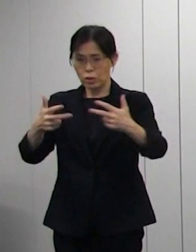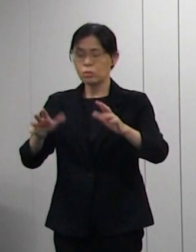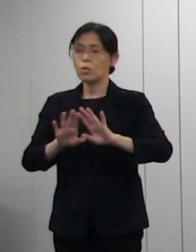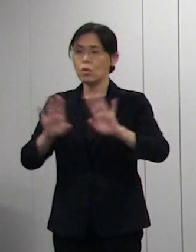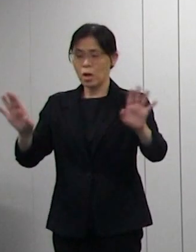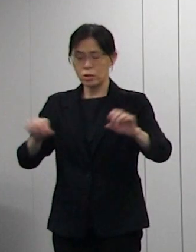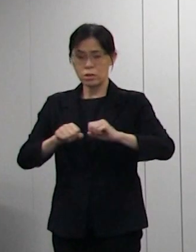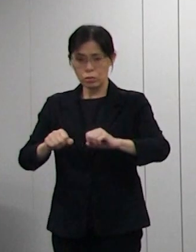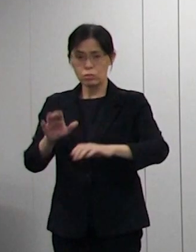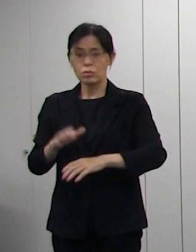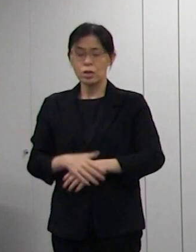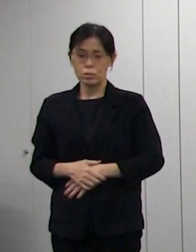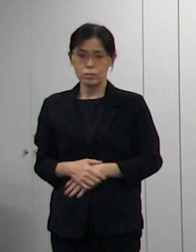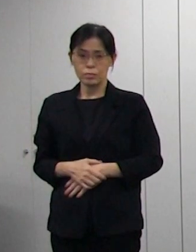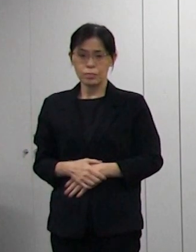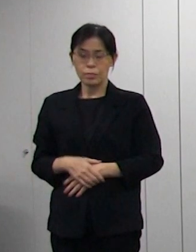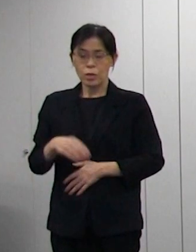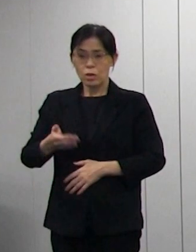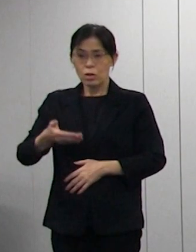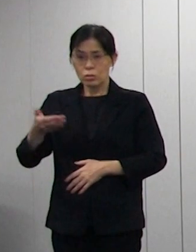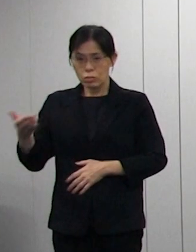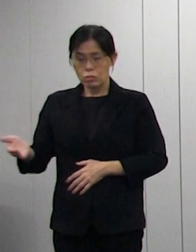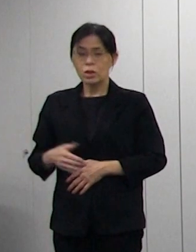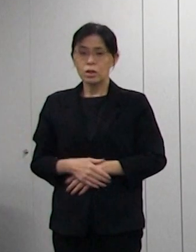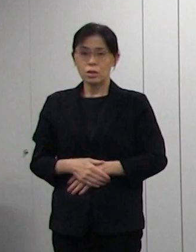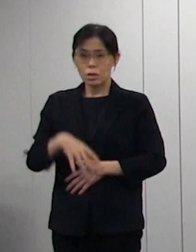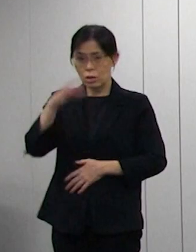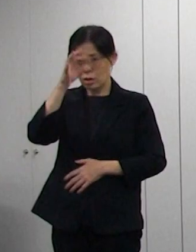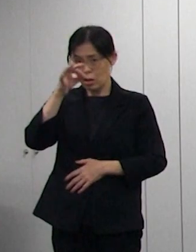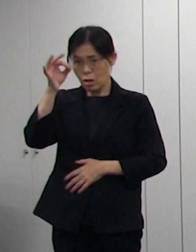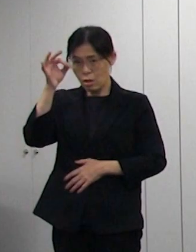ものであります。次に